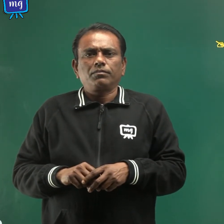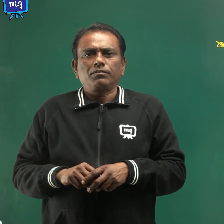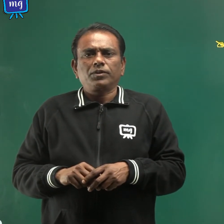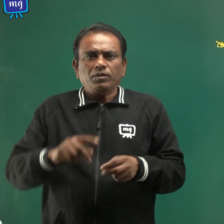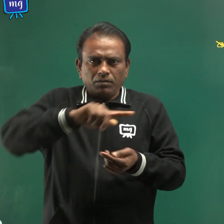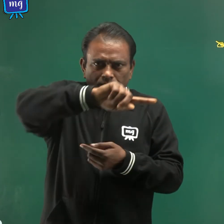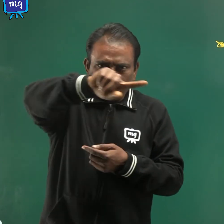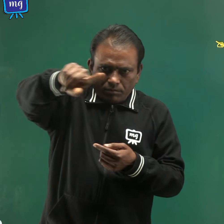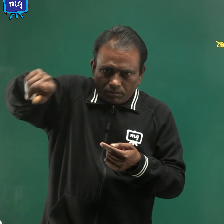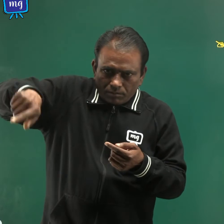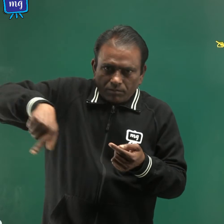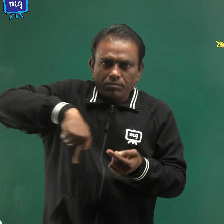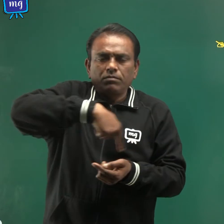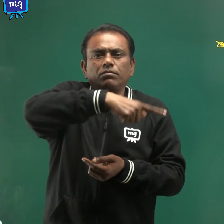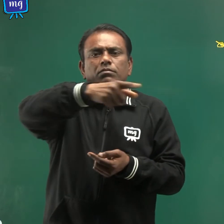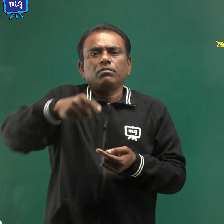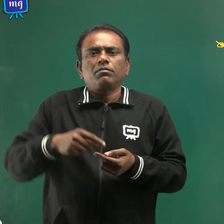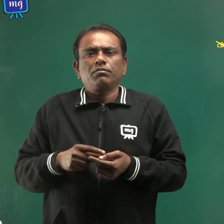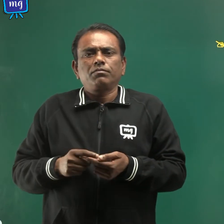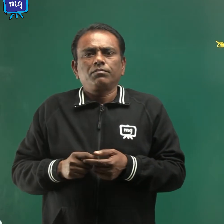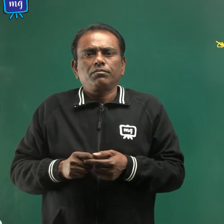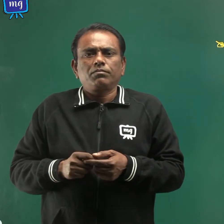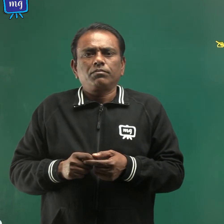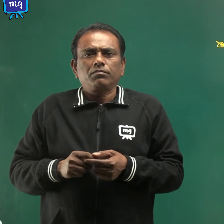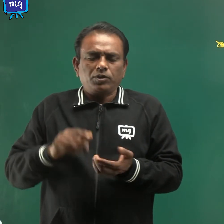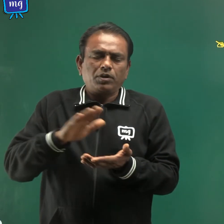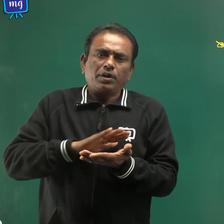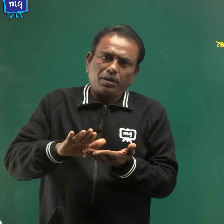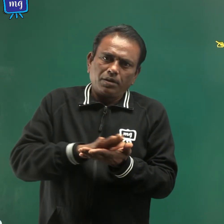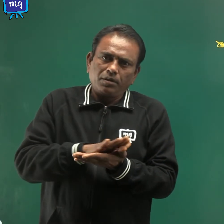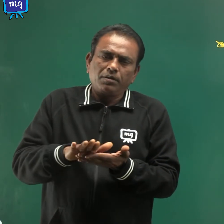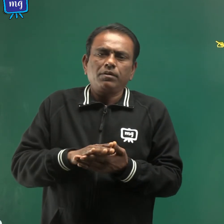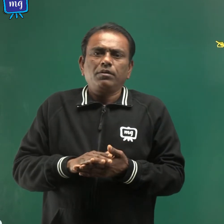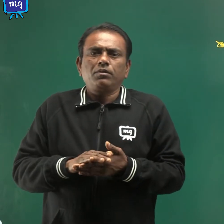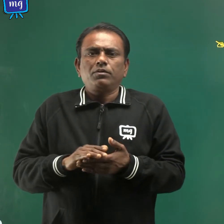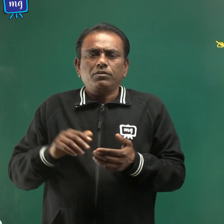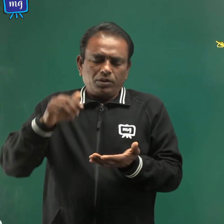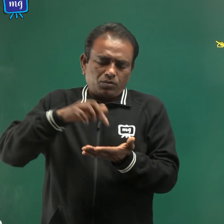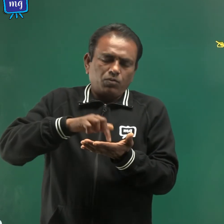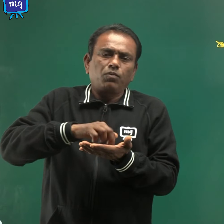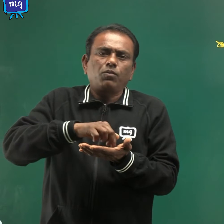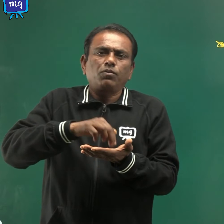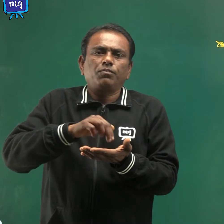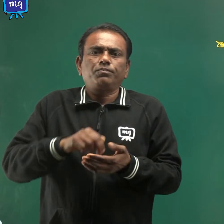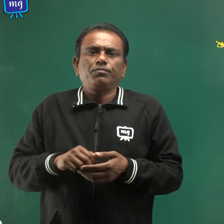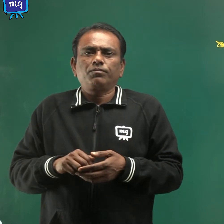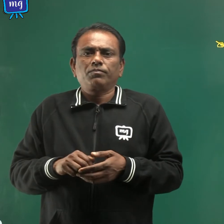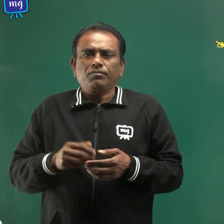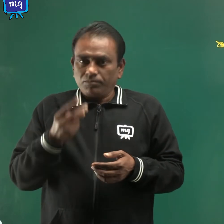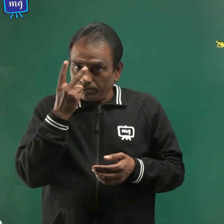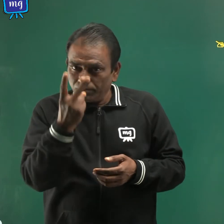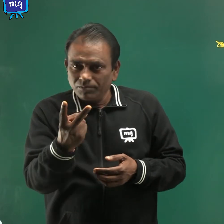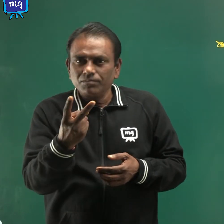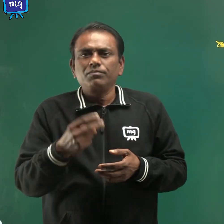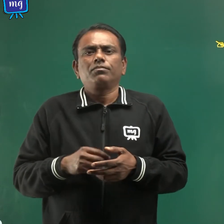आ गए कि कल के इस क्षेत्र को को दर्शाता